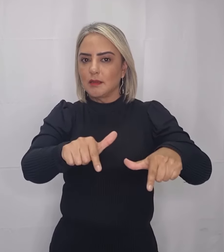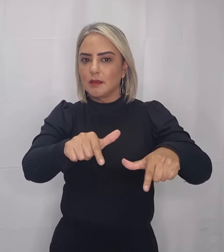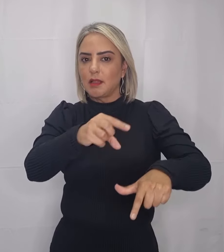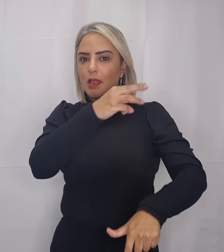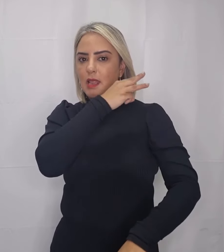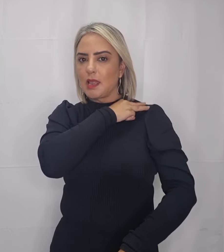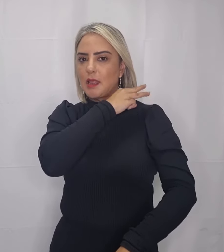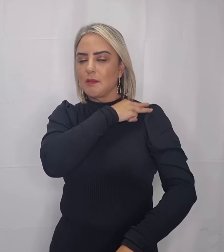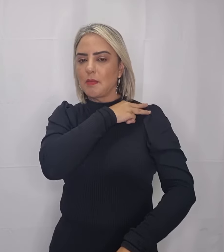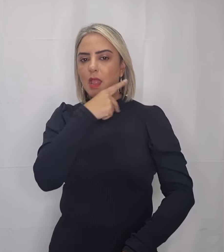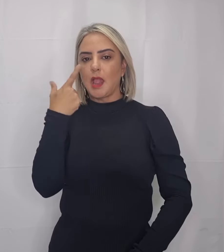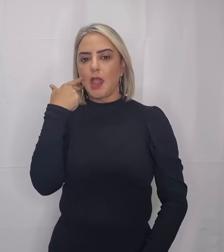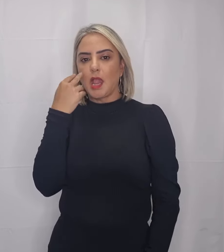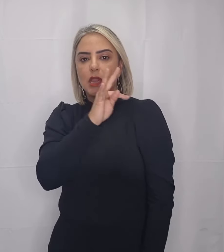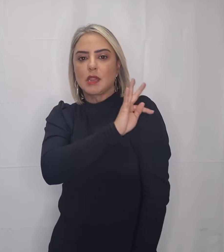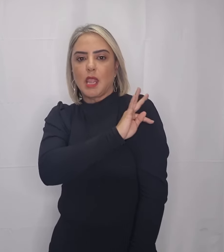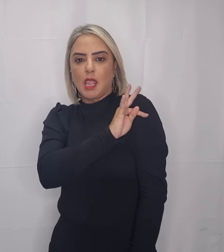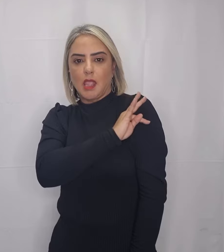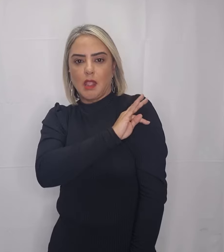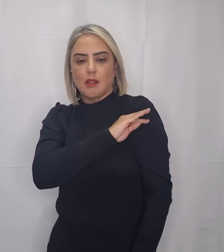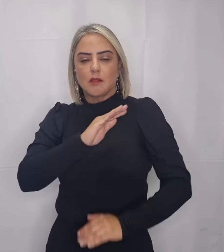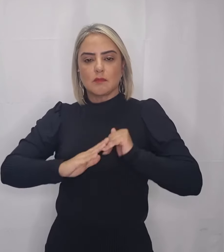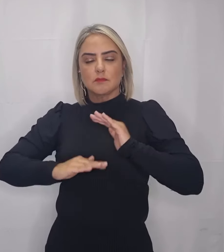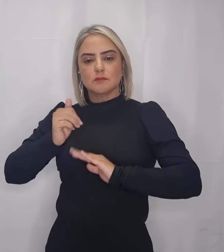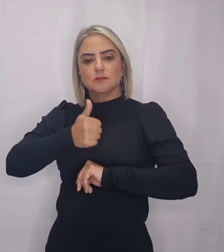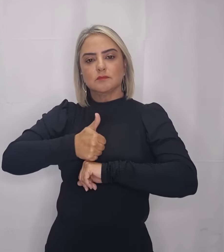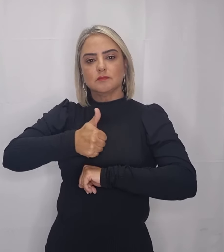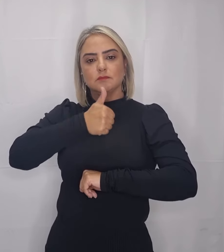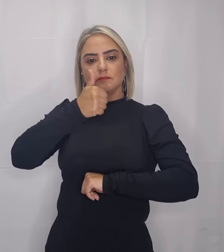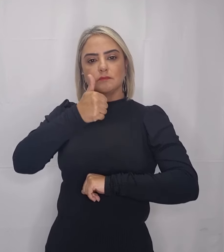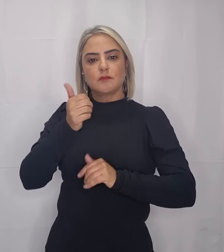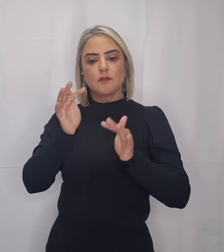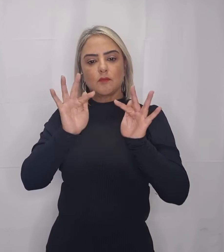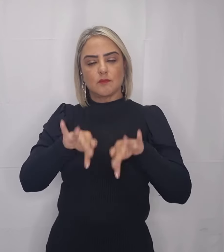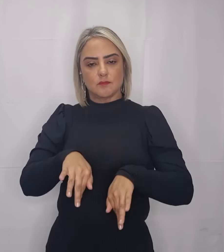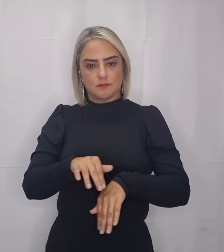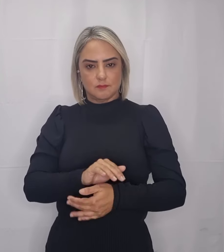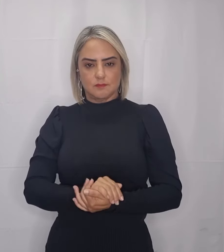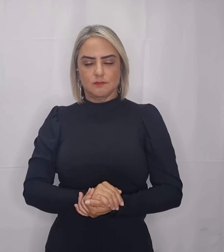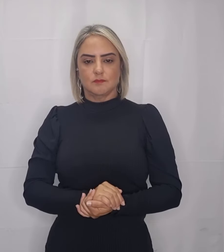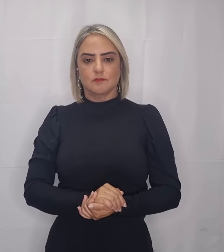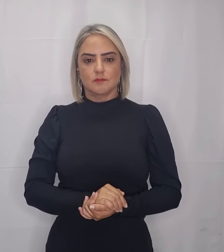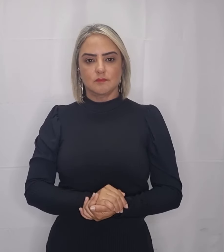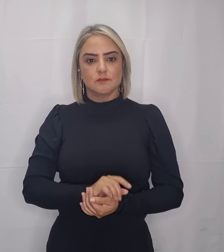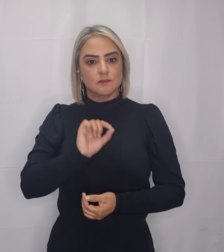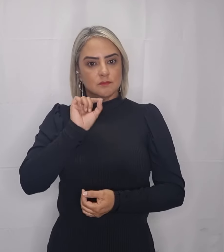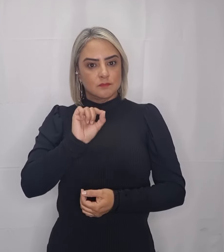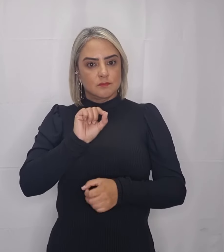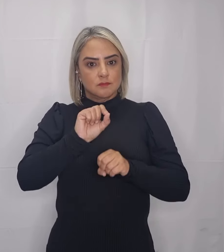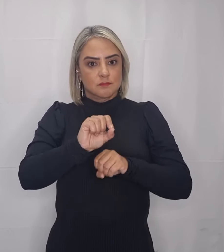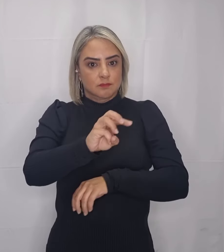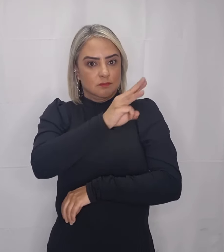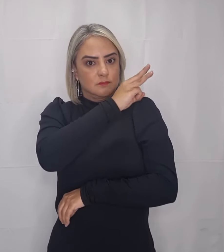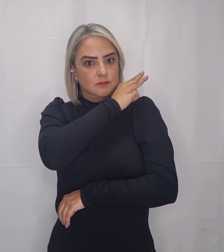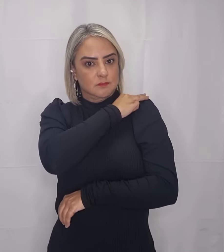e técnico profissionalizante ao final do curso. Ensino médio esvaziado.